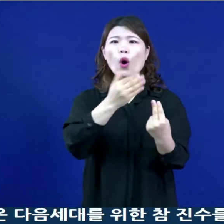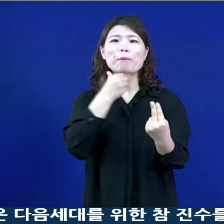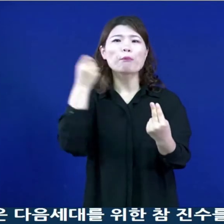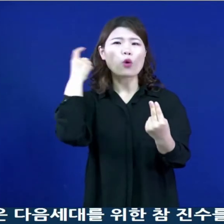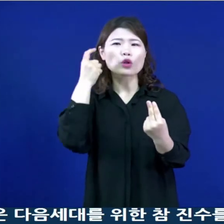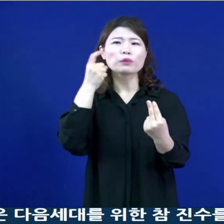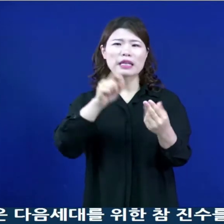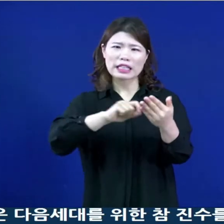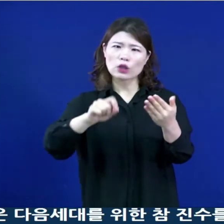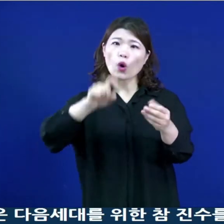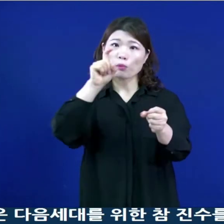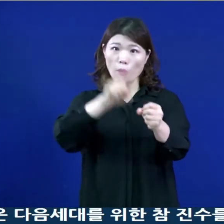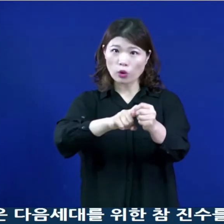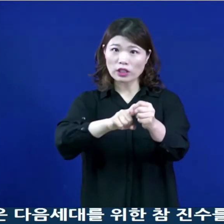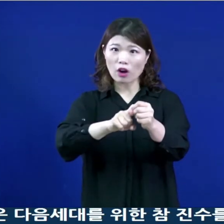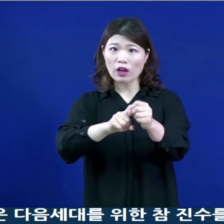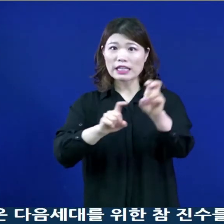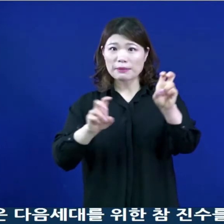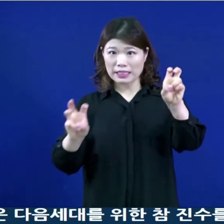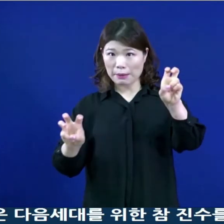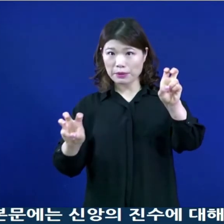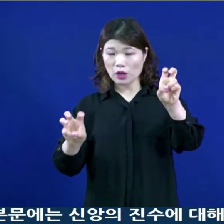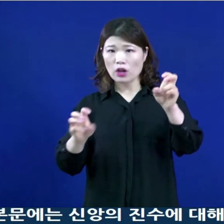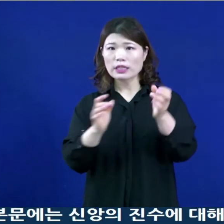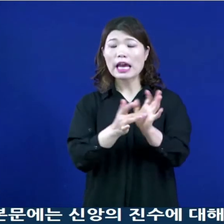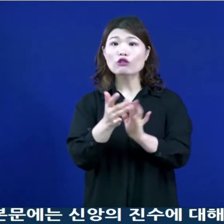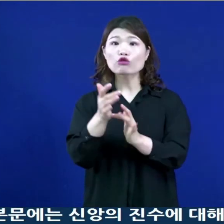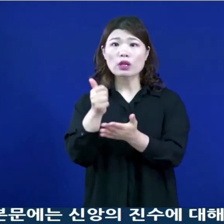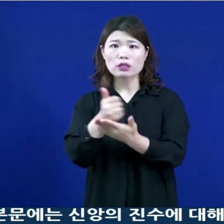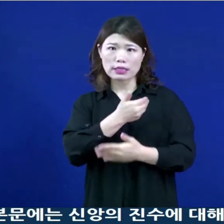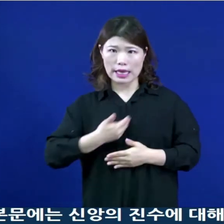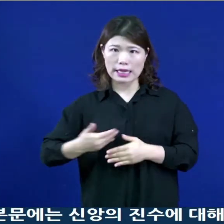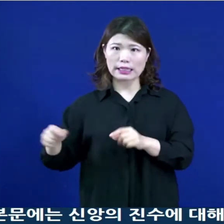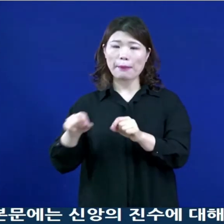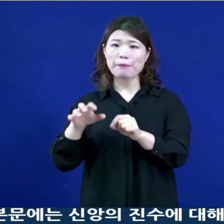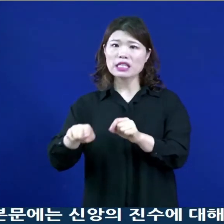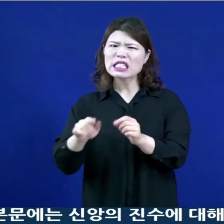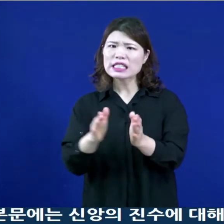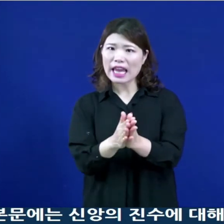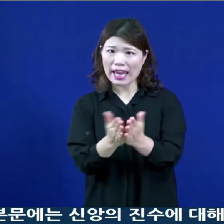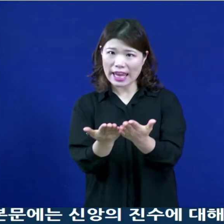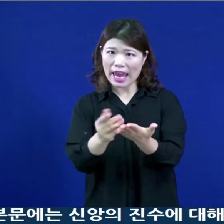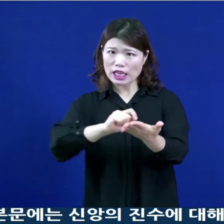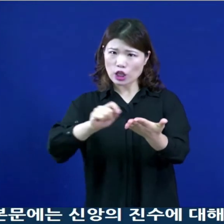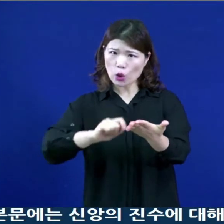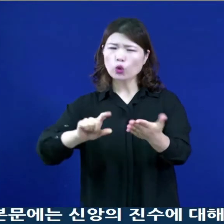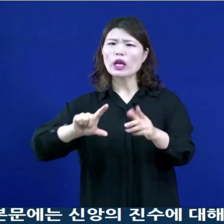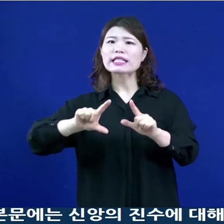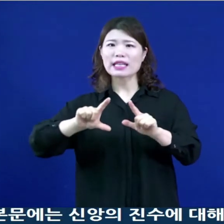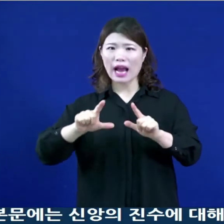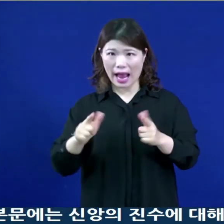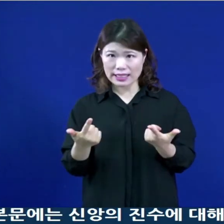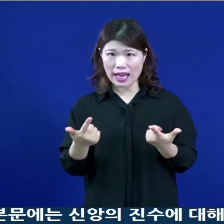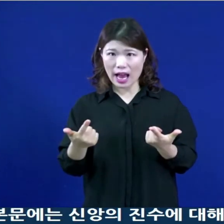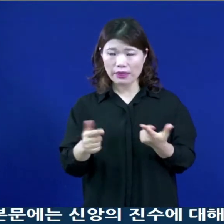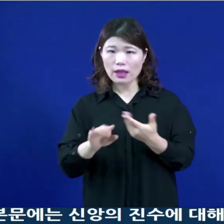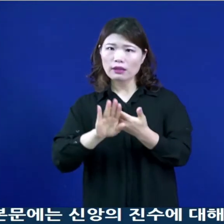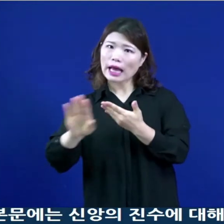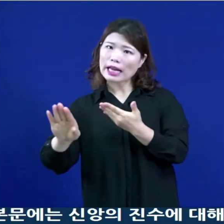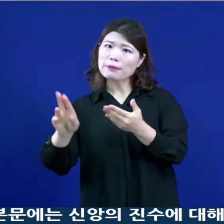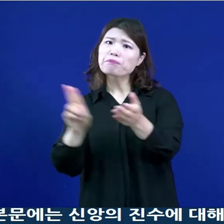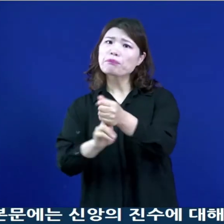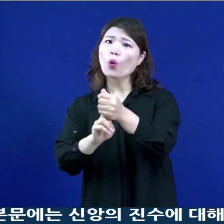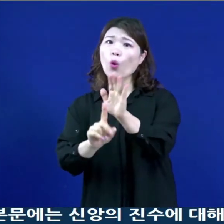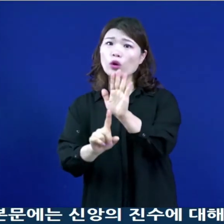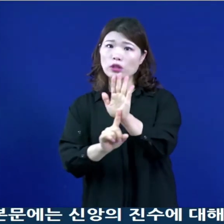것이죠. 30절 제가 읽겠습니다. 예수께서 제자들 앞에서 이 책에 기록되지 아니한 다른